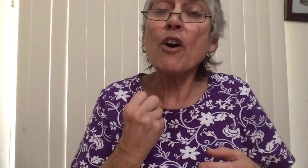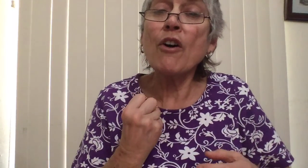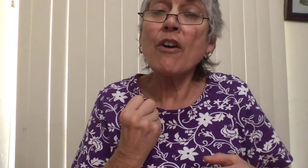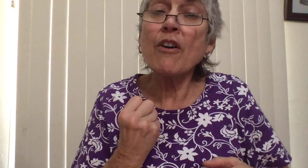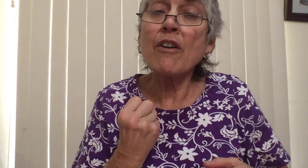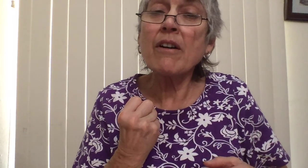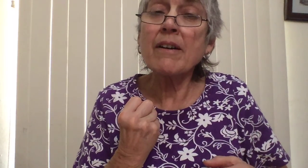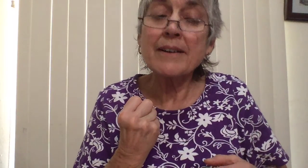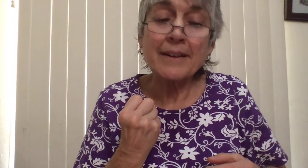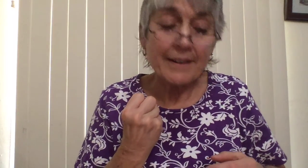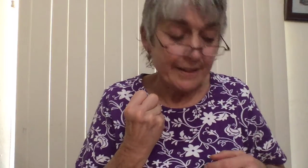adore.